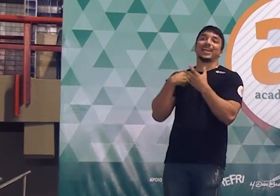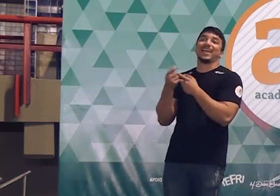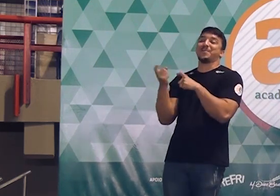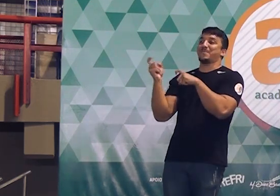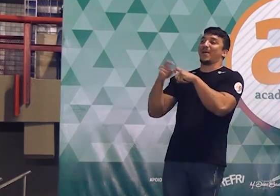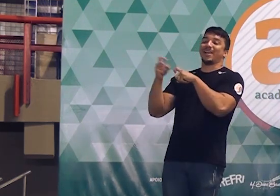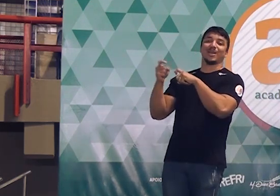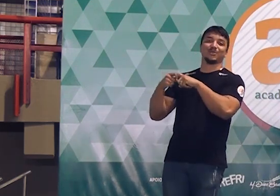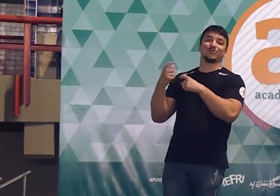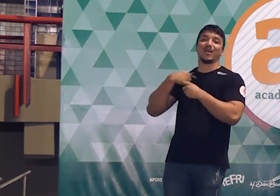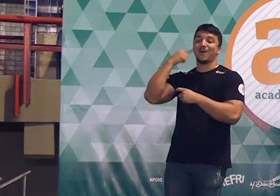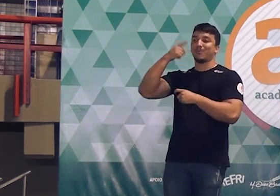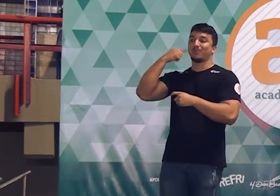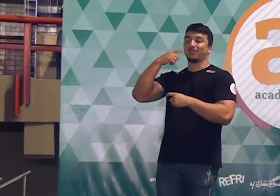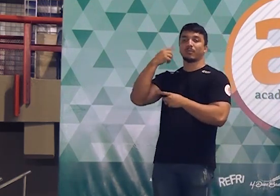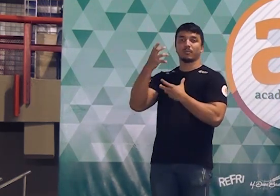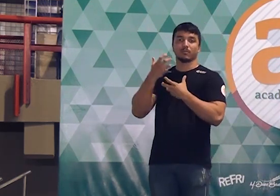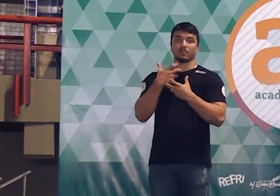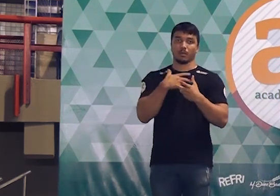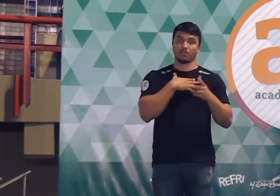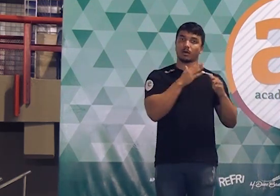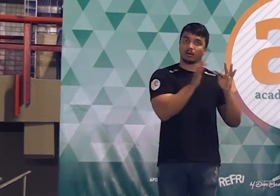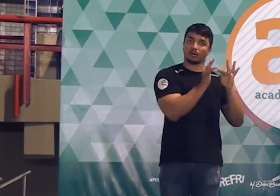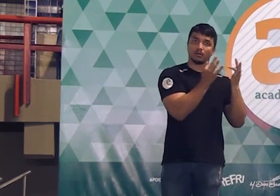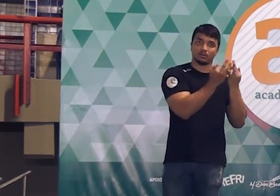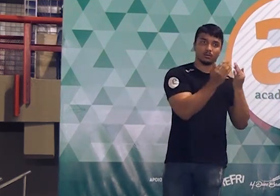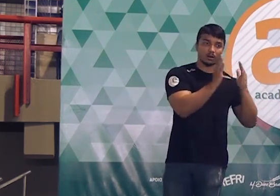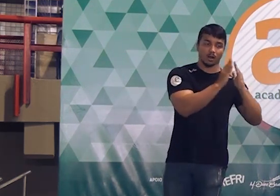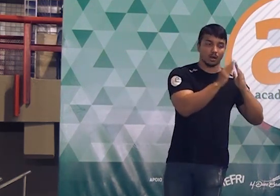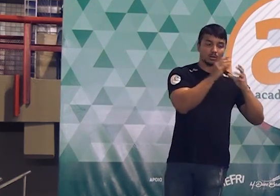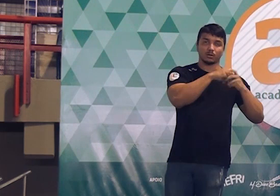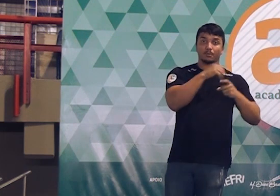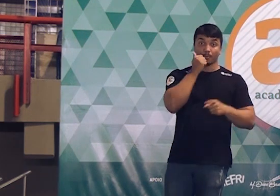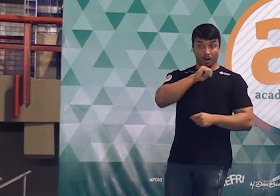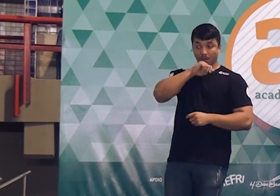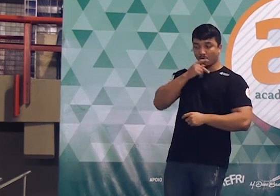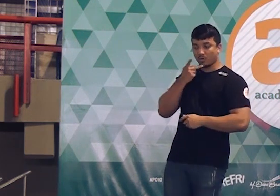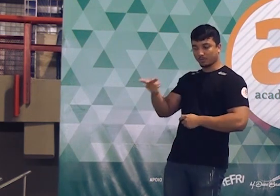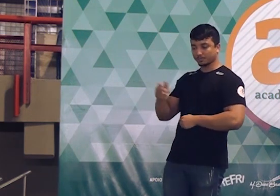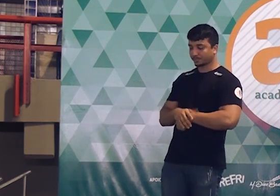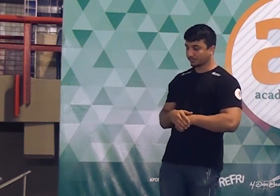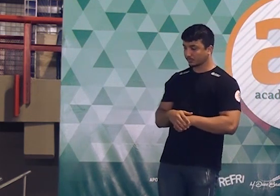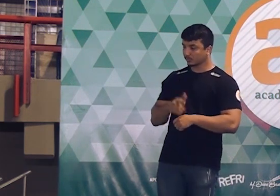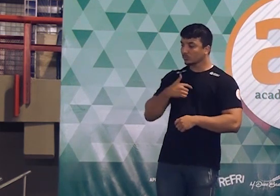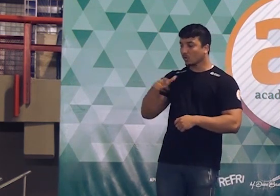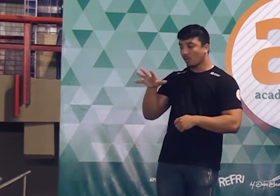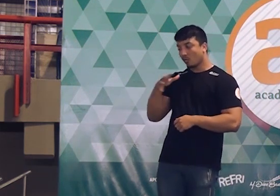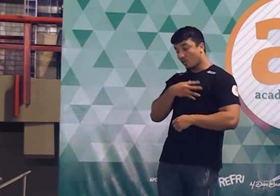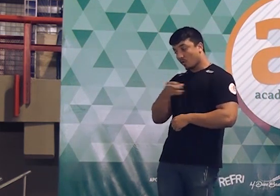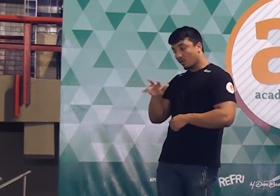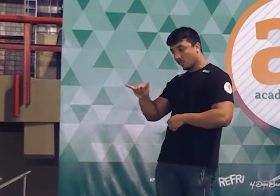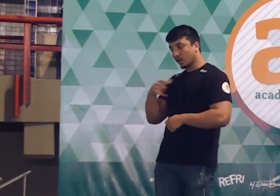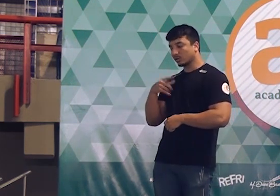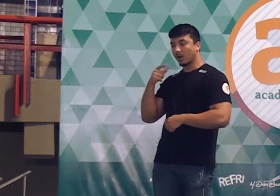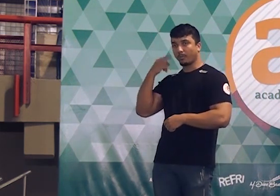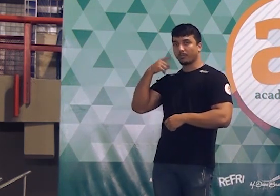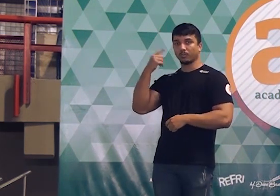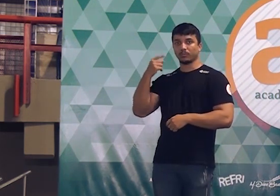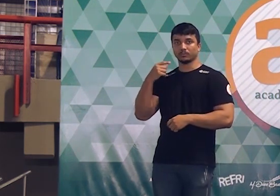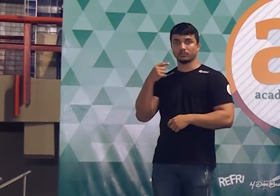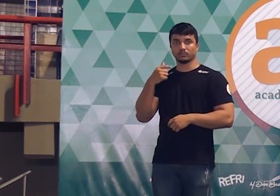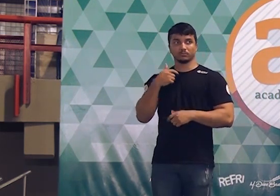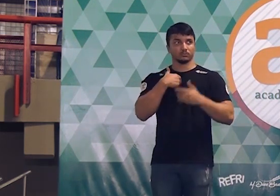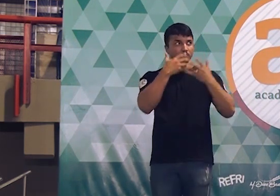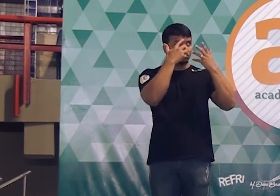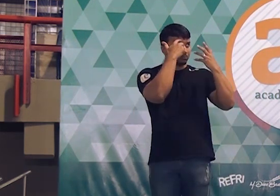né? Pelo menos assim, lá em casa era assim. E aí minha mãe disse assim, ó, meu filho, você vai ser advogado. E eu acreditei que eu